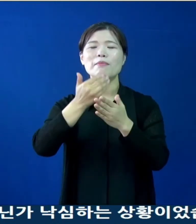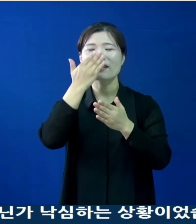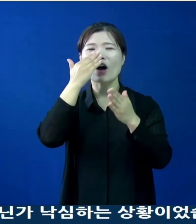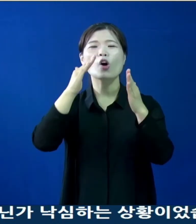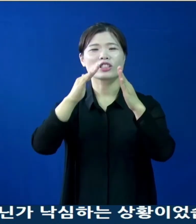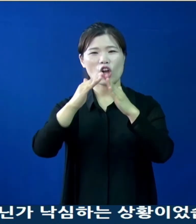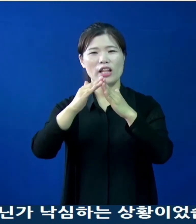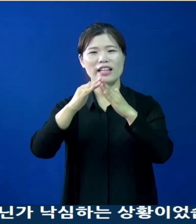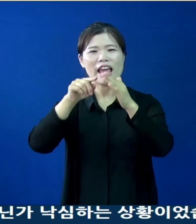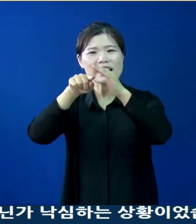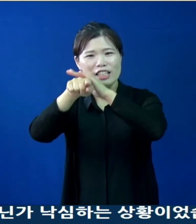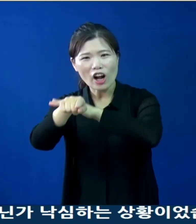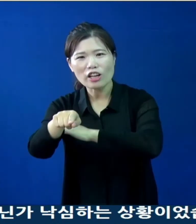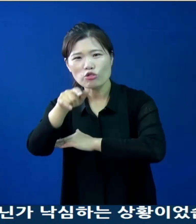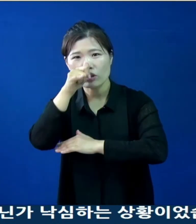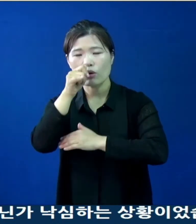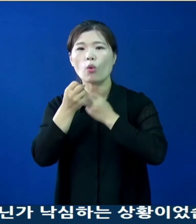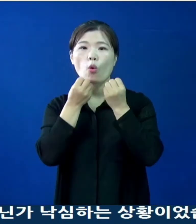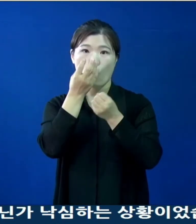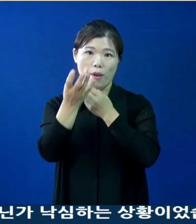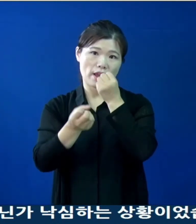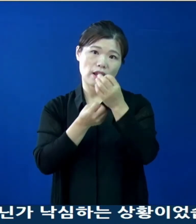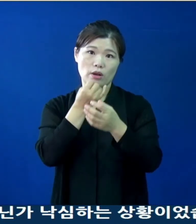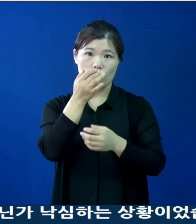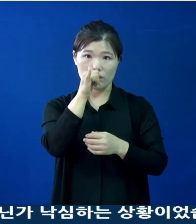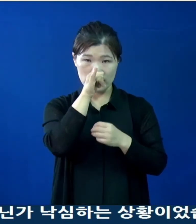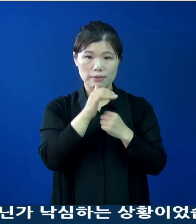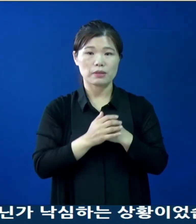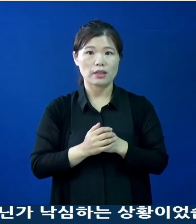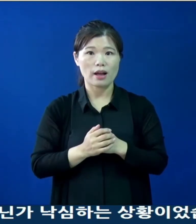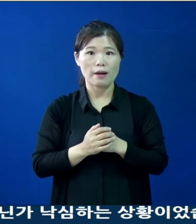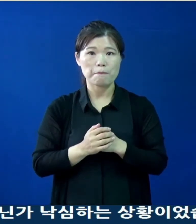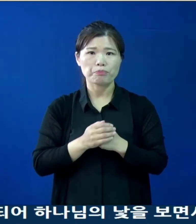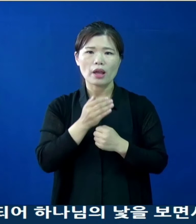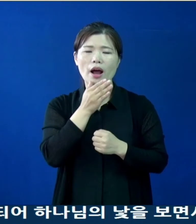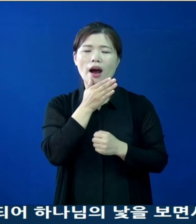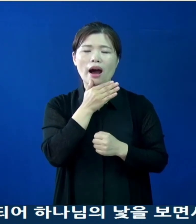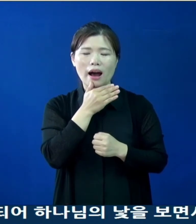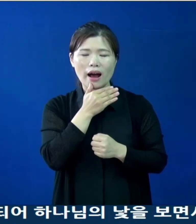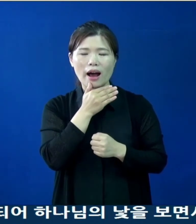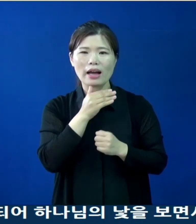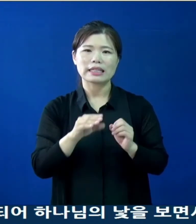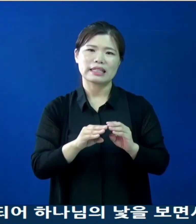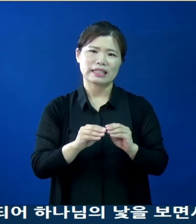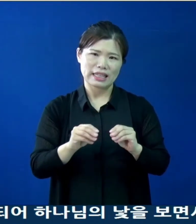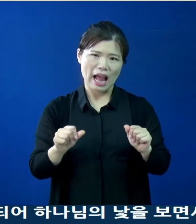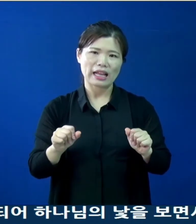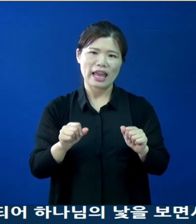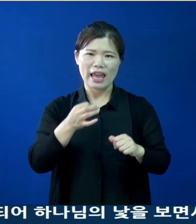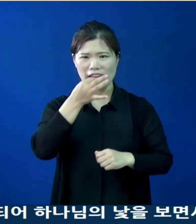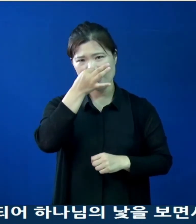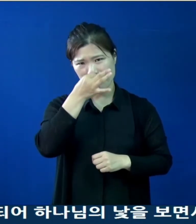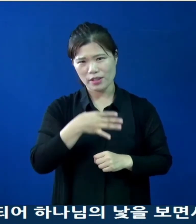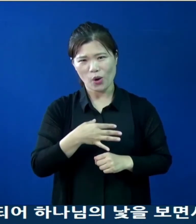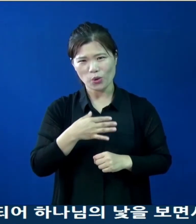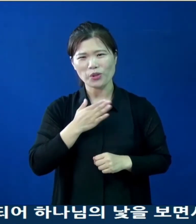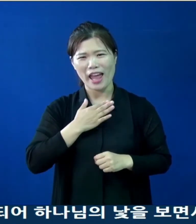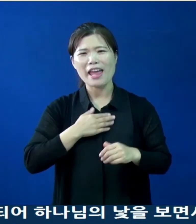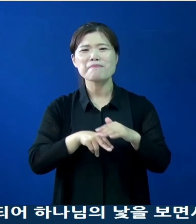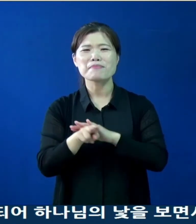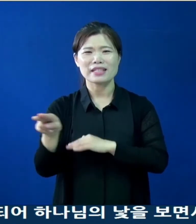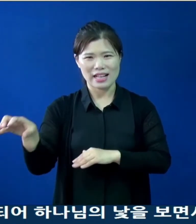생기면서 고백하는 겁니다. 아, 이 땅이 힘들어도 내 피난처가